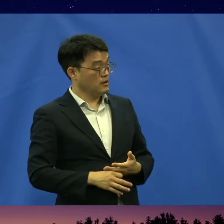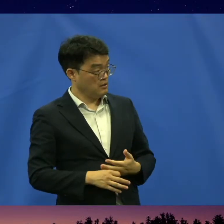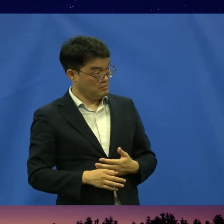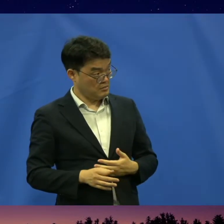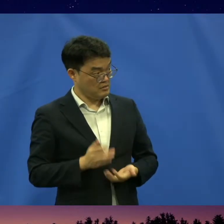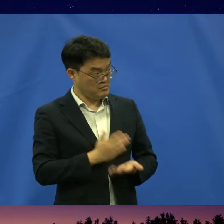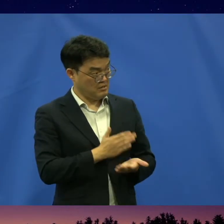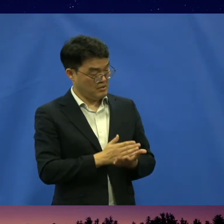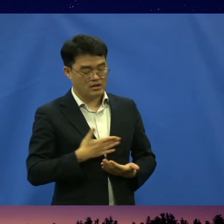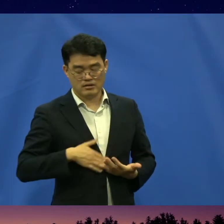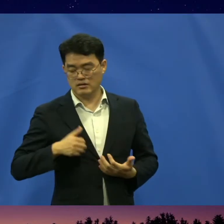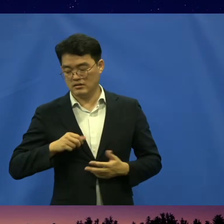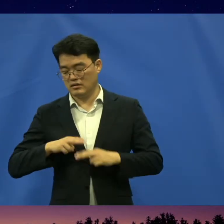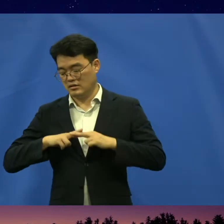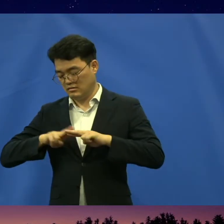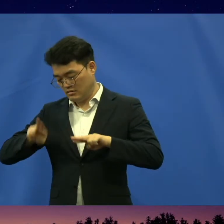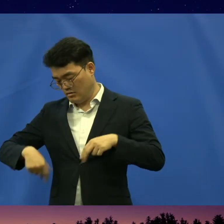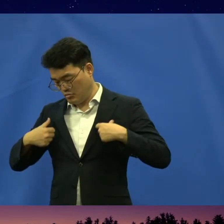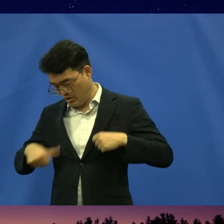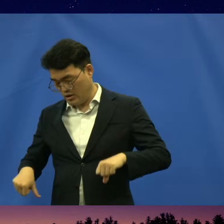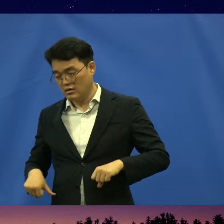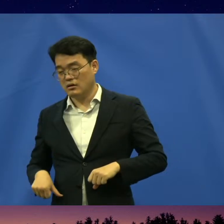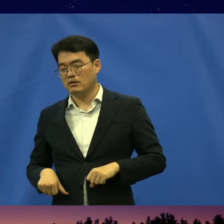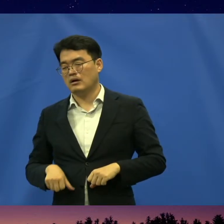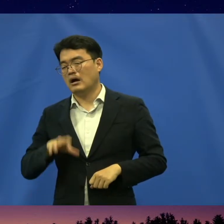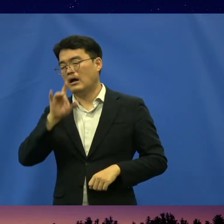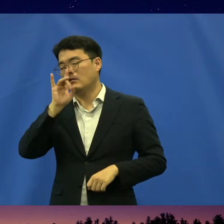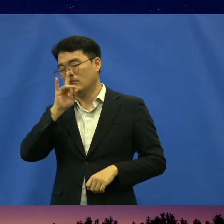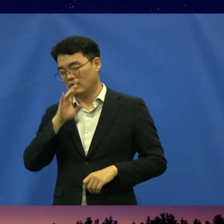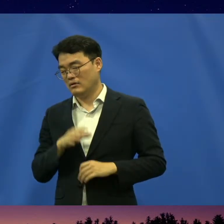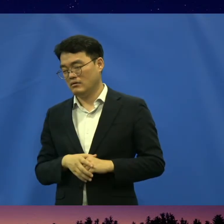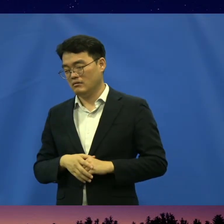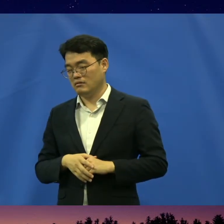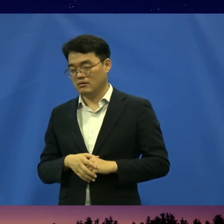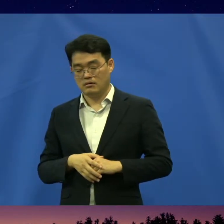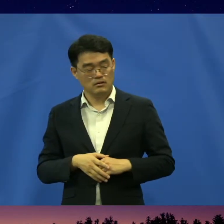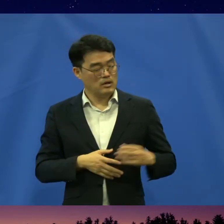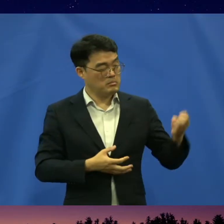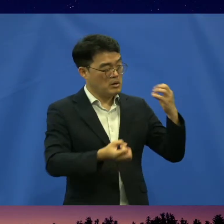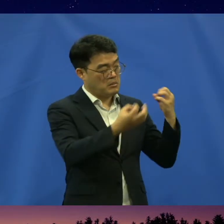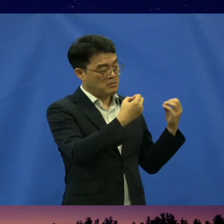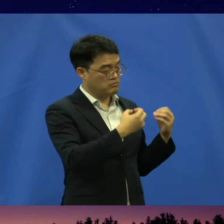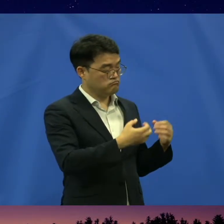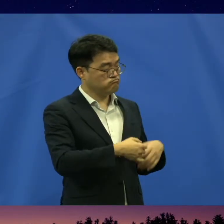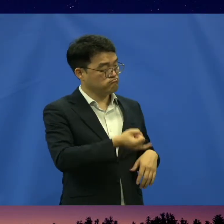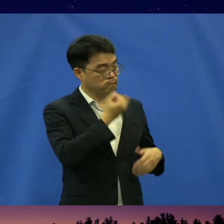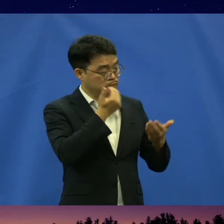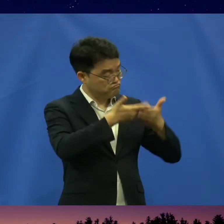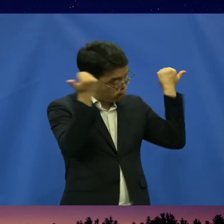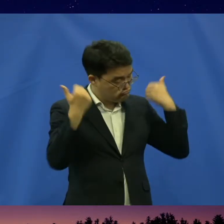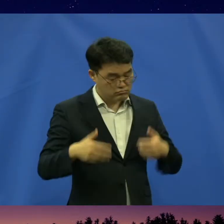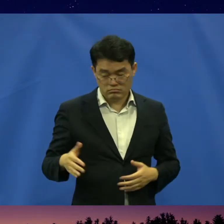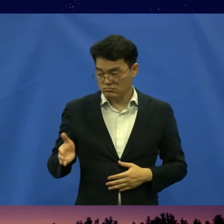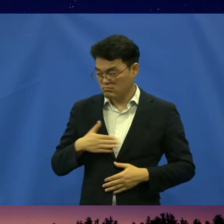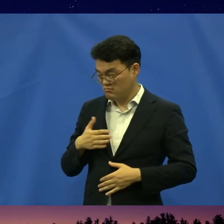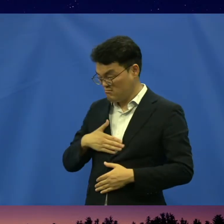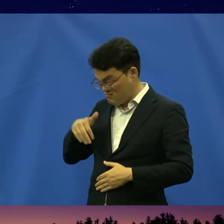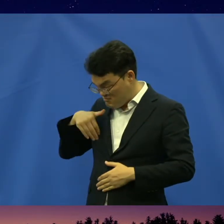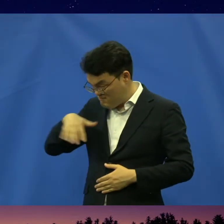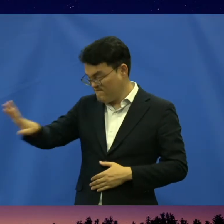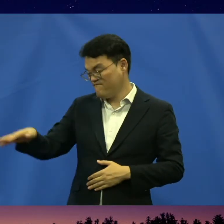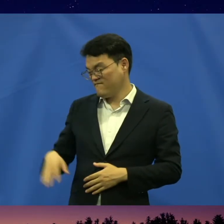그러면 그건 자신의 삶의 주도권을 누가 갖고 있는 거예요? 다른 사람들이 갖고 있는 거예요. 반대하는 사람들이 있어요.